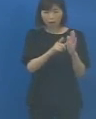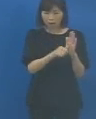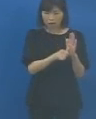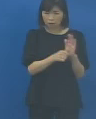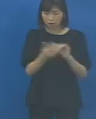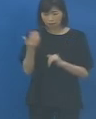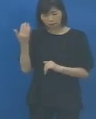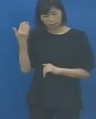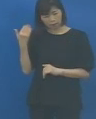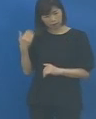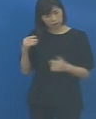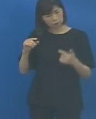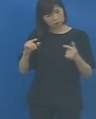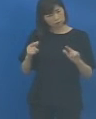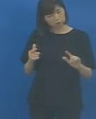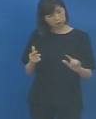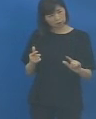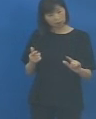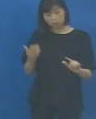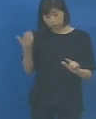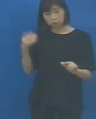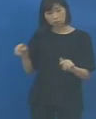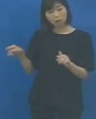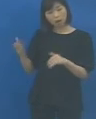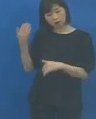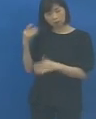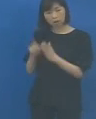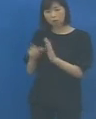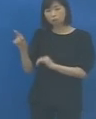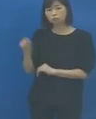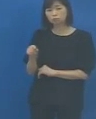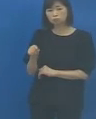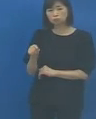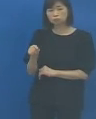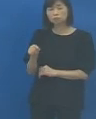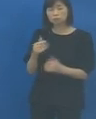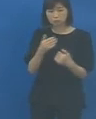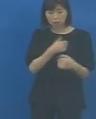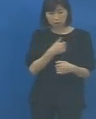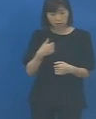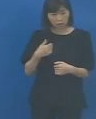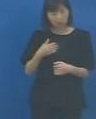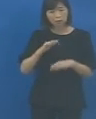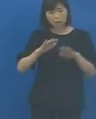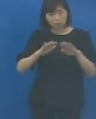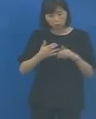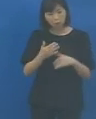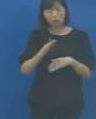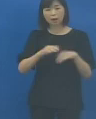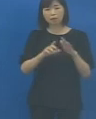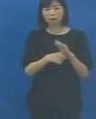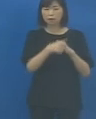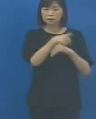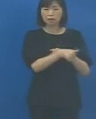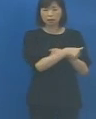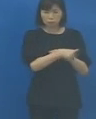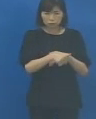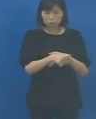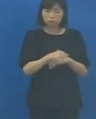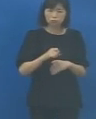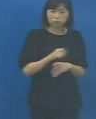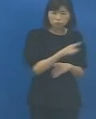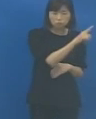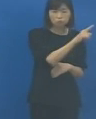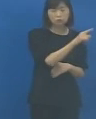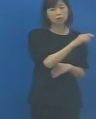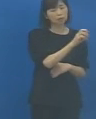っているというお話ありました。で、西部が終わったと思ったら東部で30件近く出るということが、これたまたま今西部と